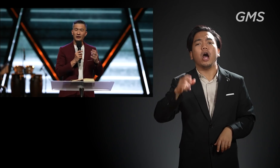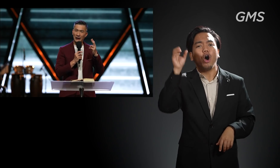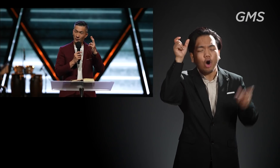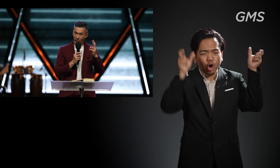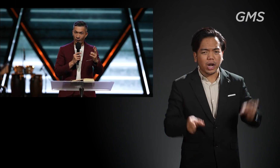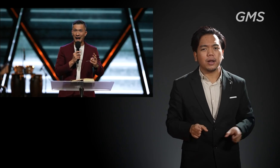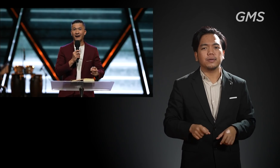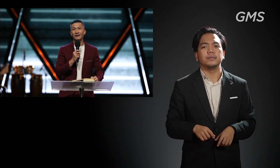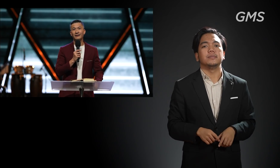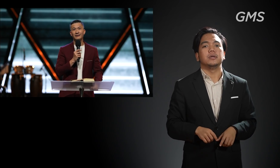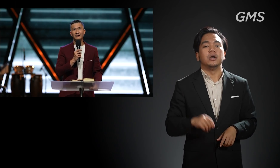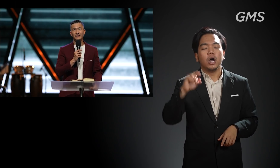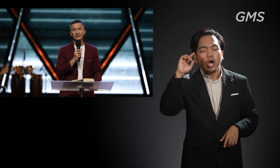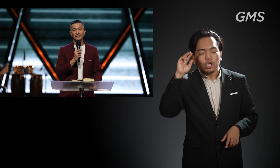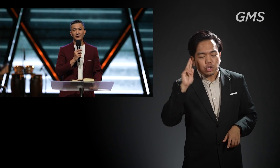Lalu setelah itu baru orang.